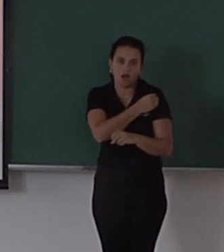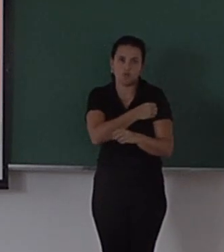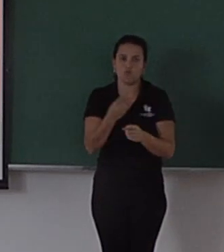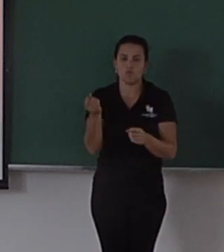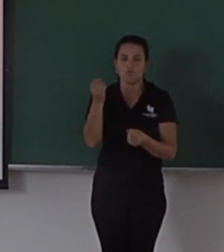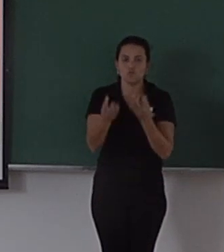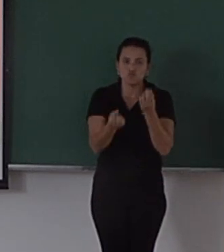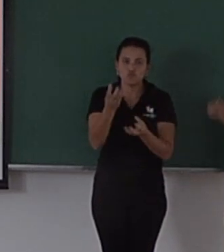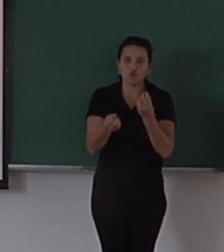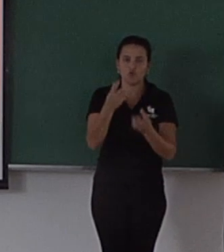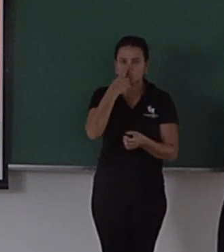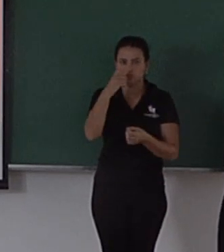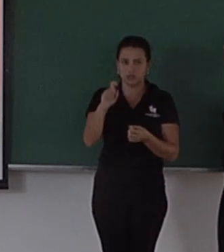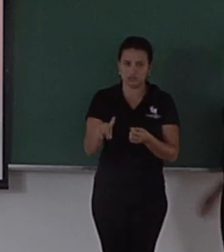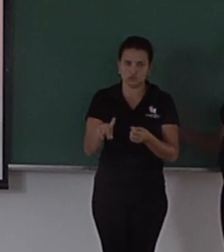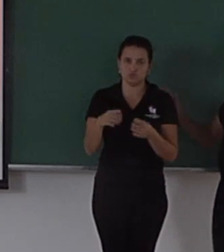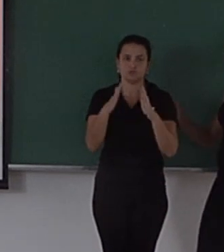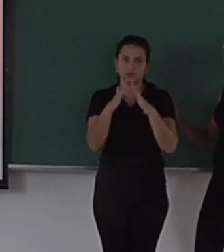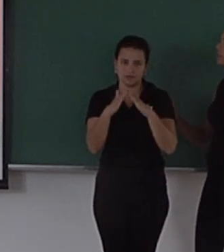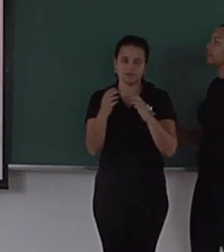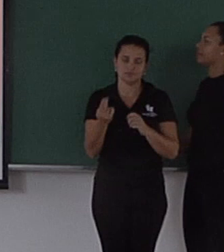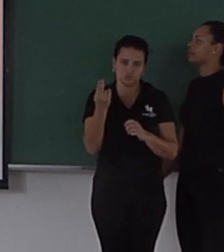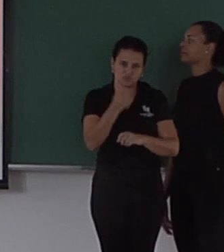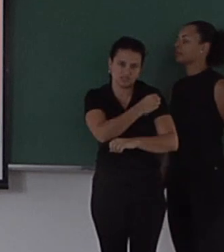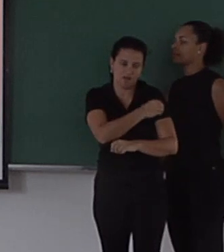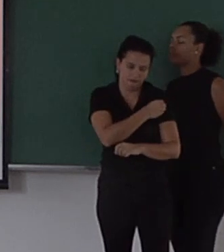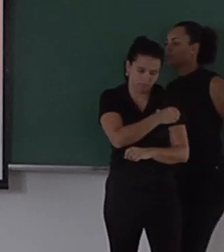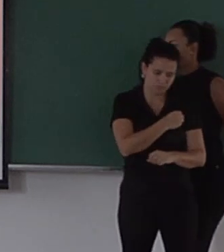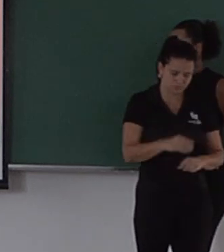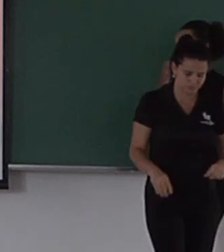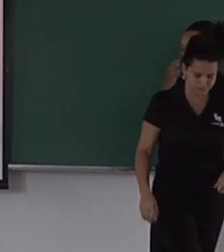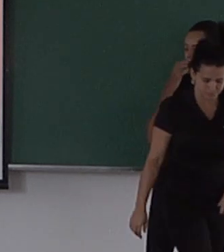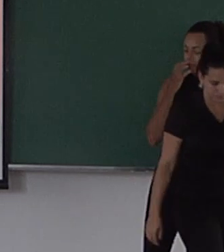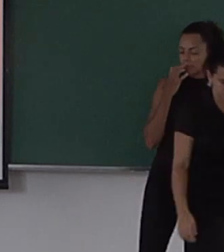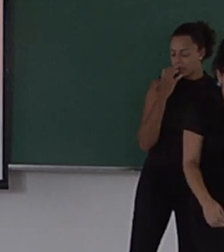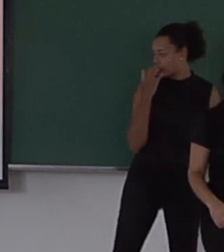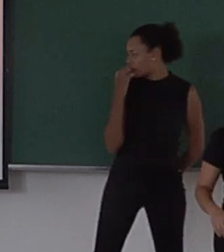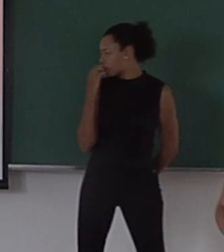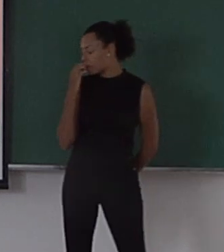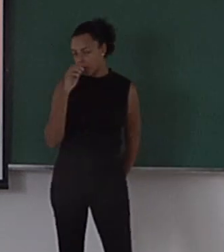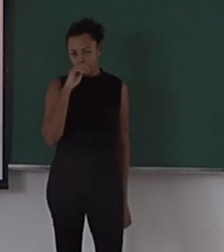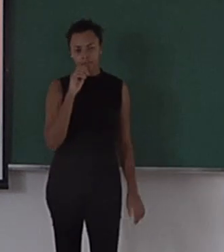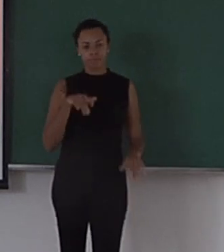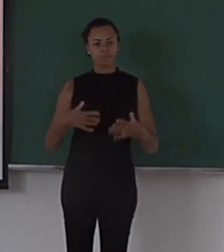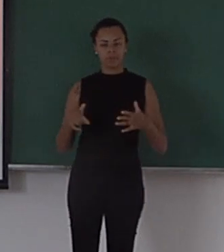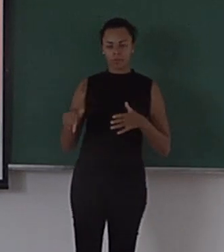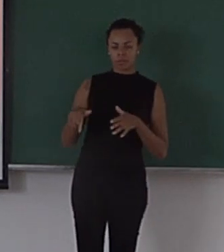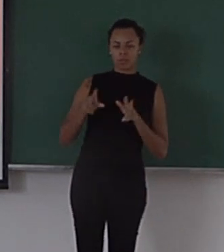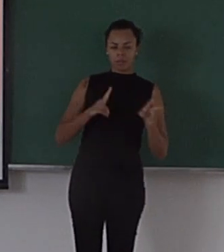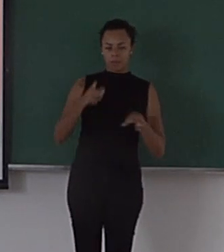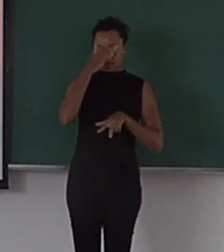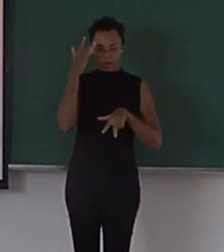tudo isso, né? Então, nessa época, todas as vezes que um paciente se queimava, a gente tinha que fazer